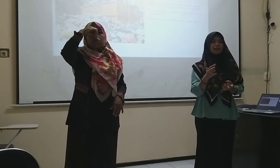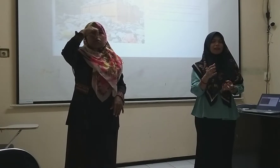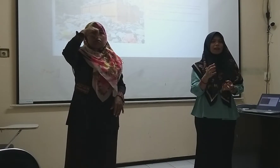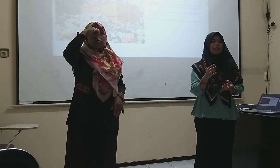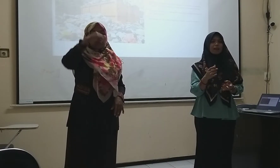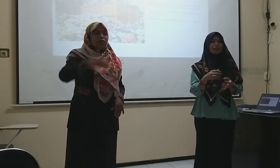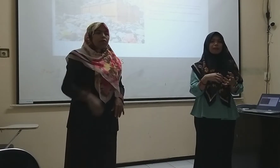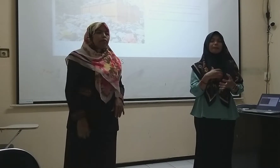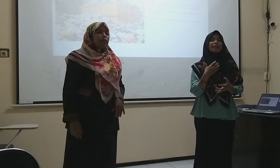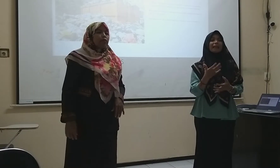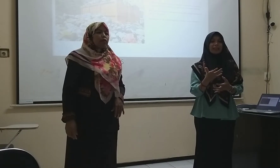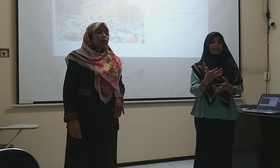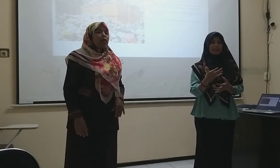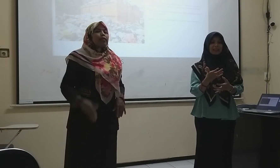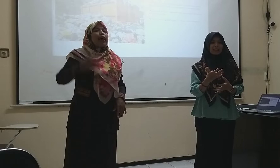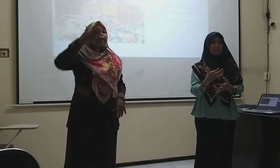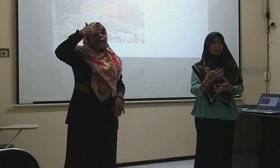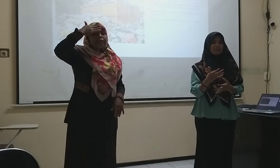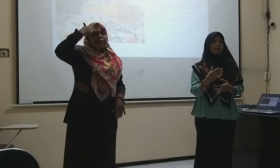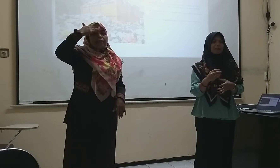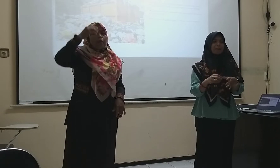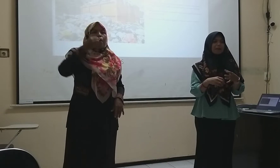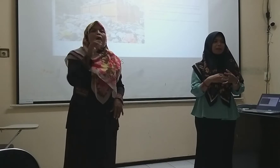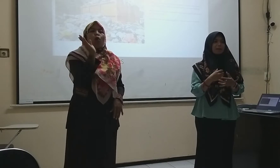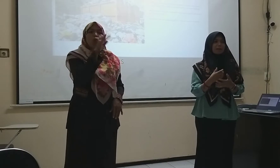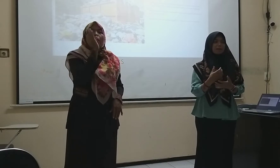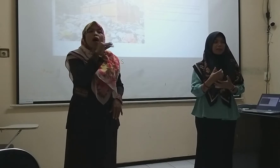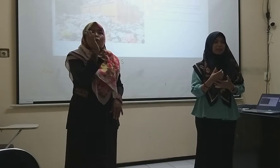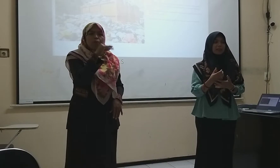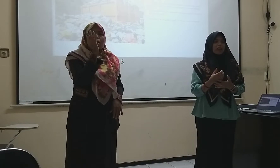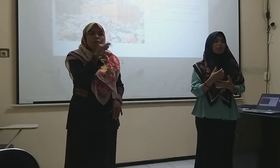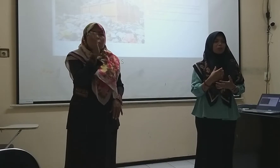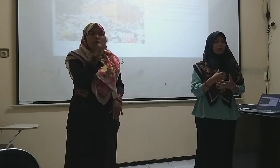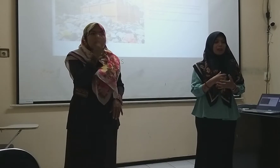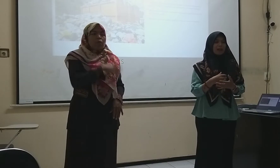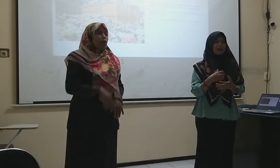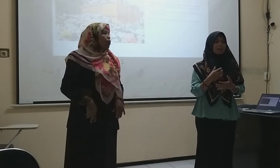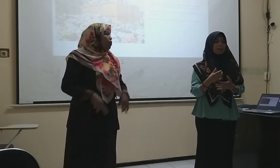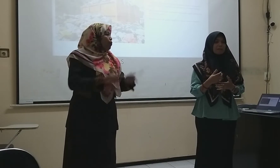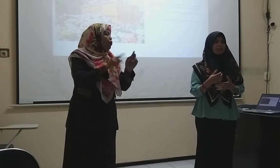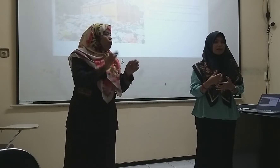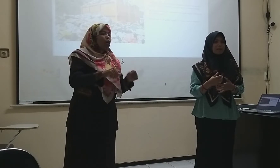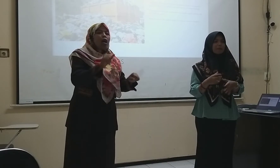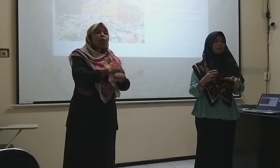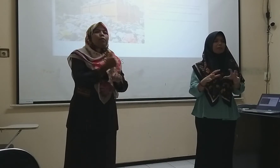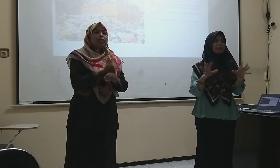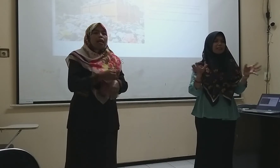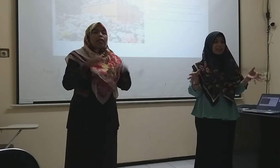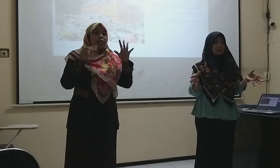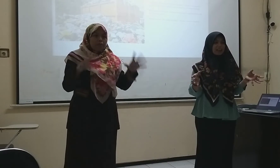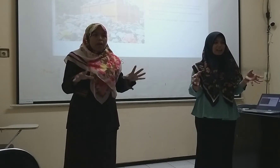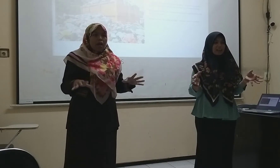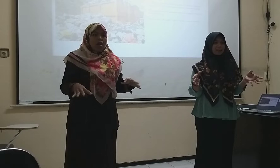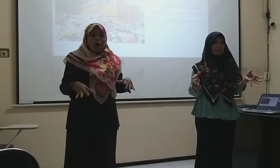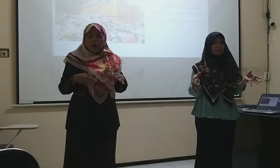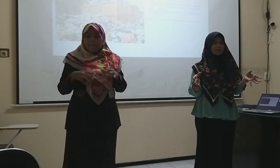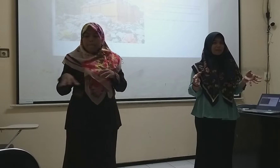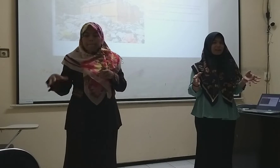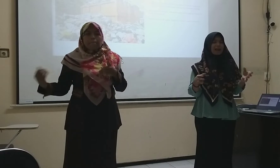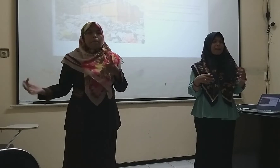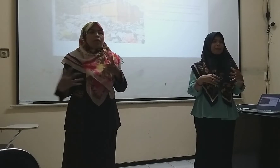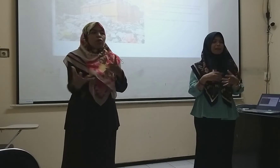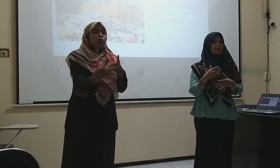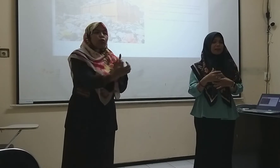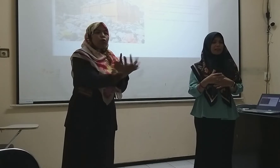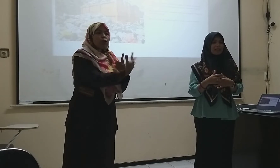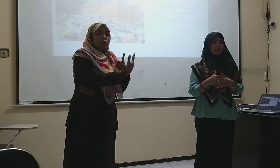mengakibatkan penyakit. Iya, bisa mengakibatkan penyakit. Juga akan mencemari penduduk di sekitar, gitu ya.